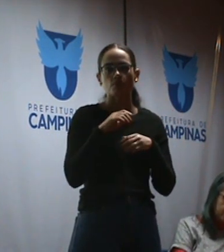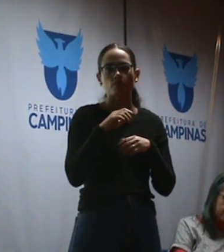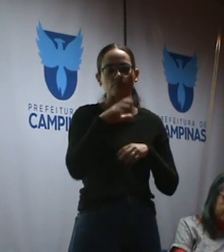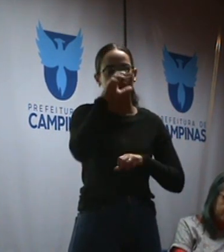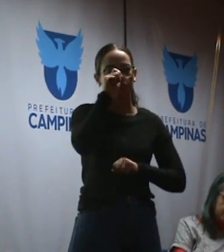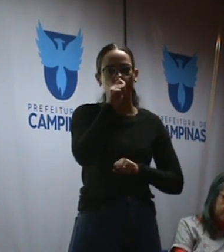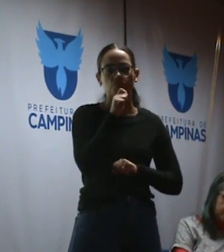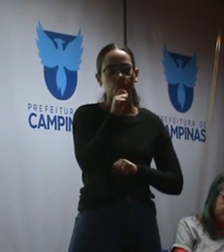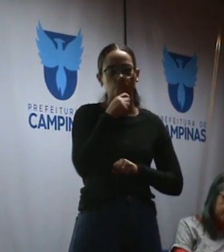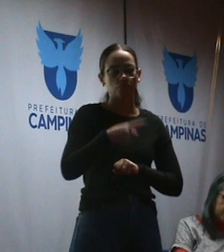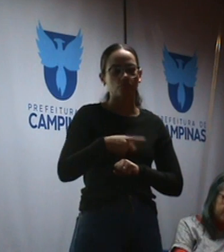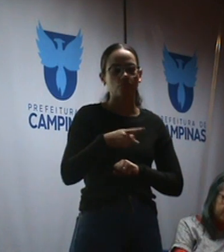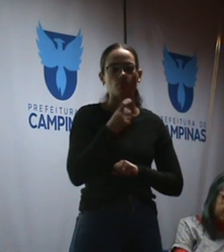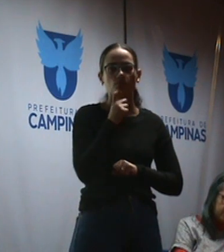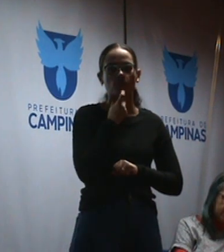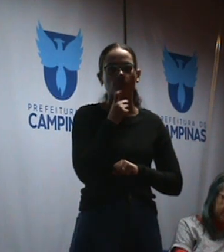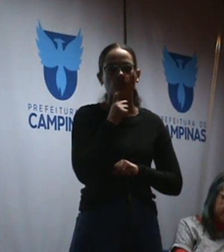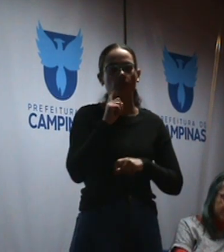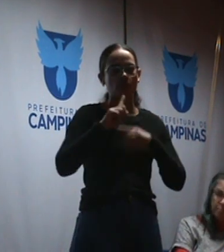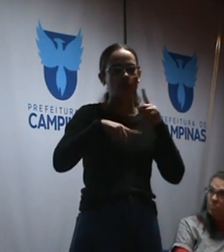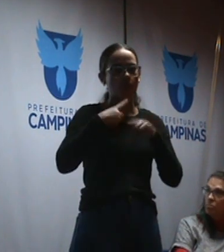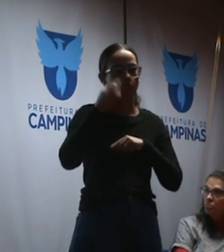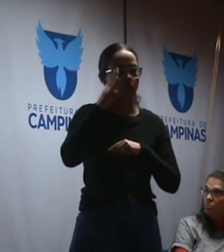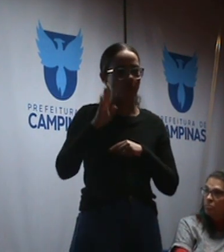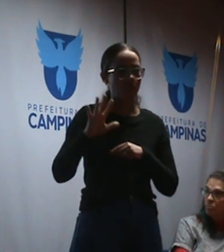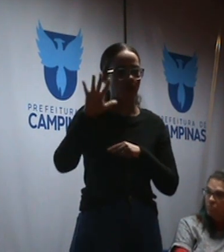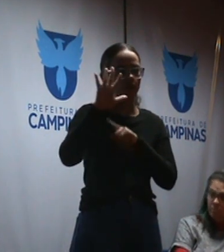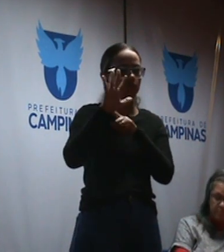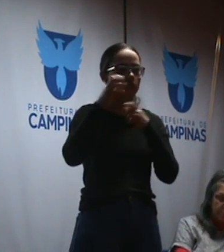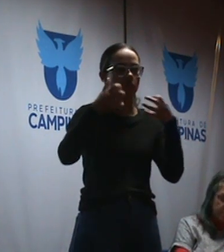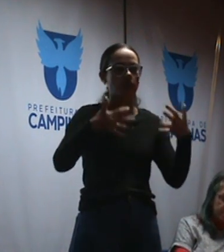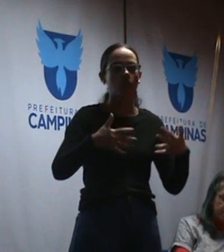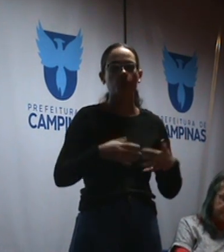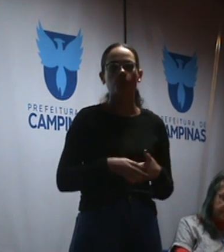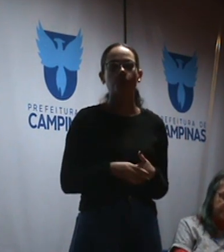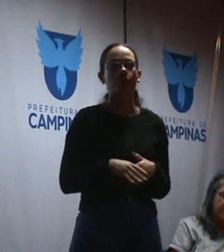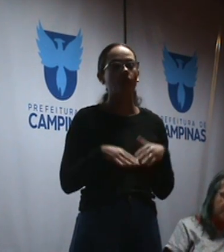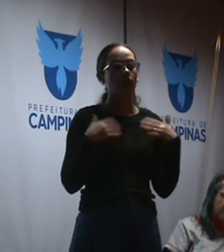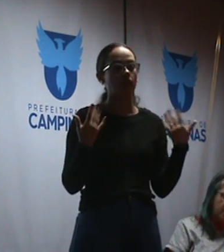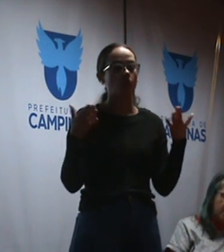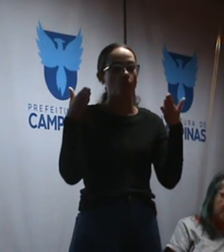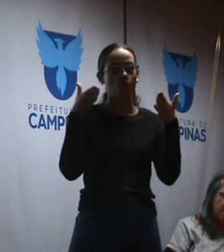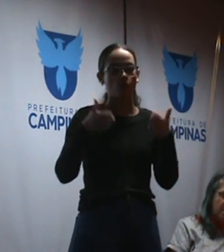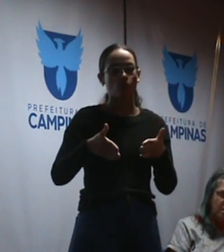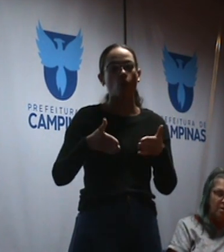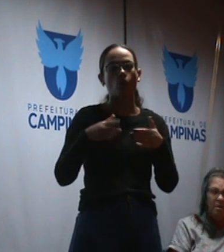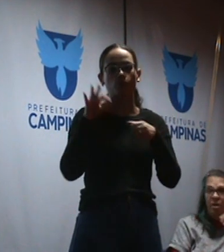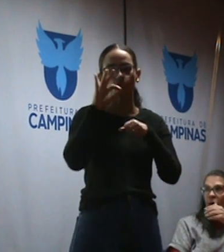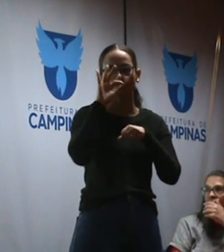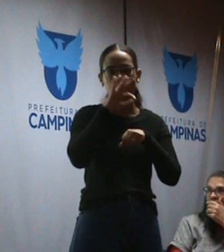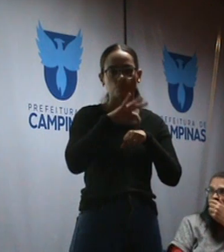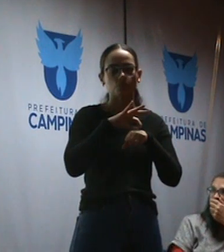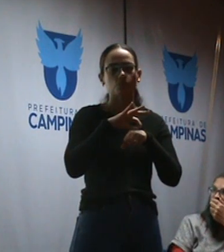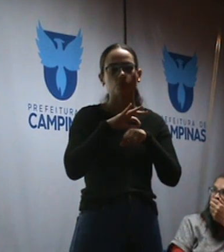e no país eu vou falar um pouquinho mais adiante. Bom, especificamente sobre a dengue, então.